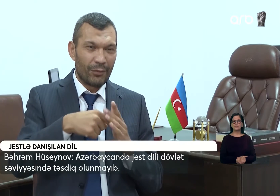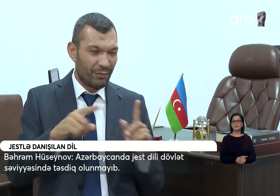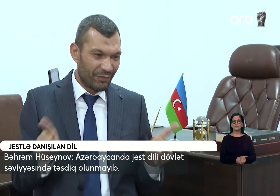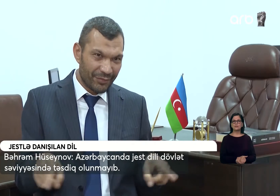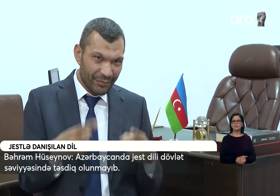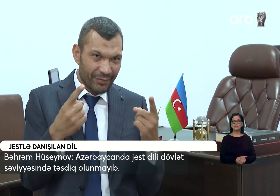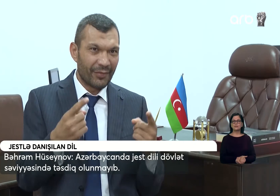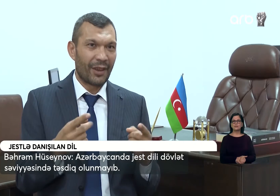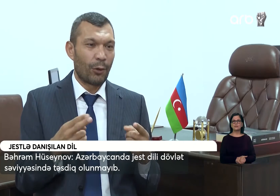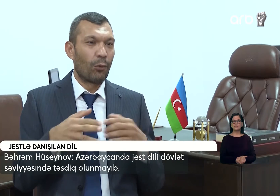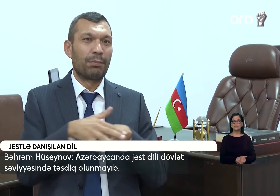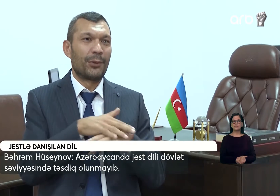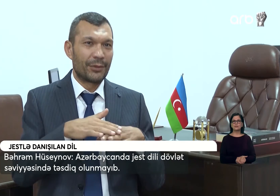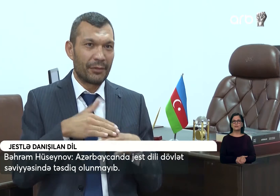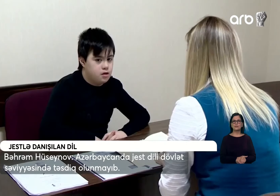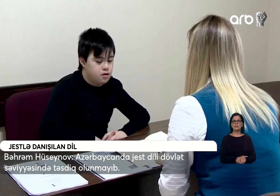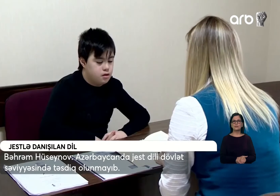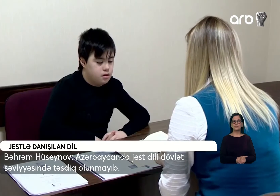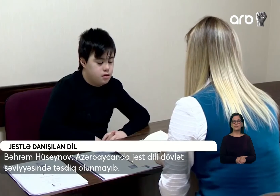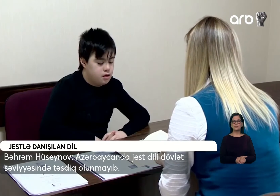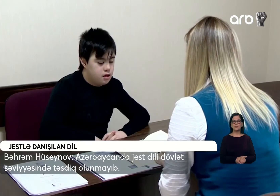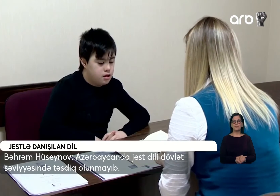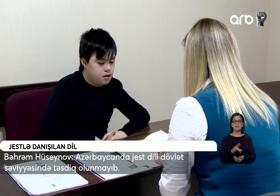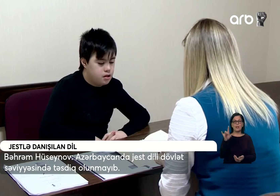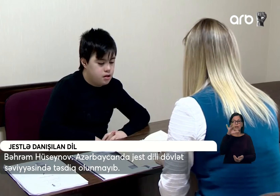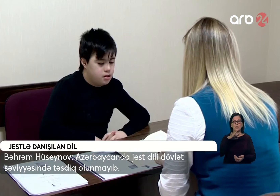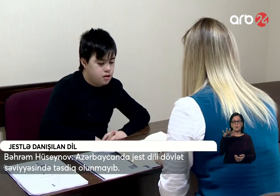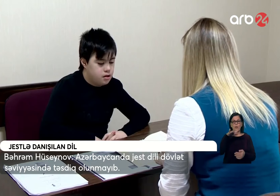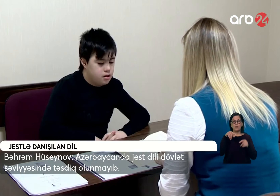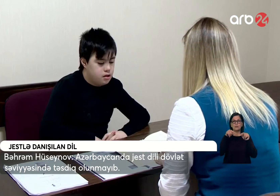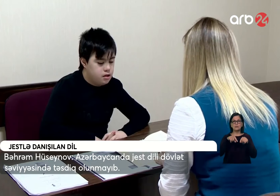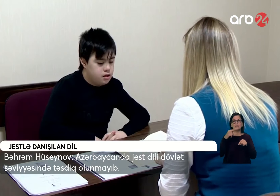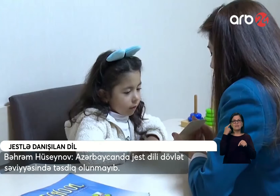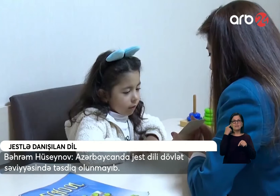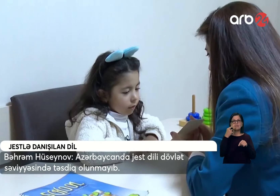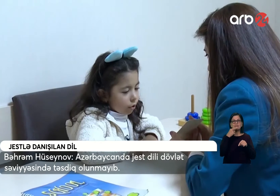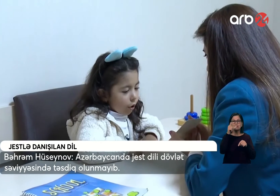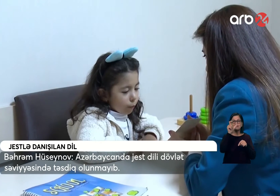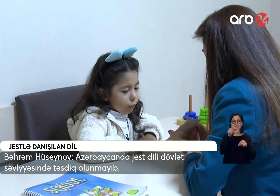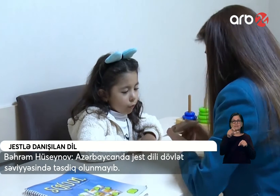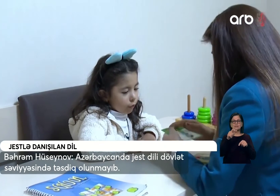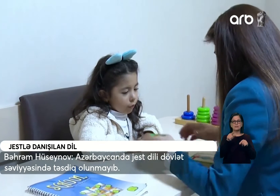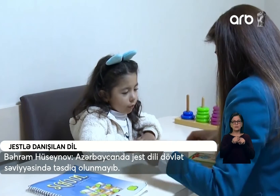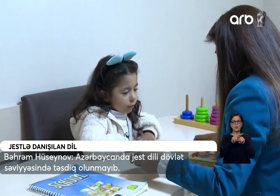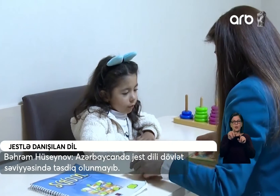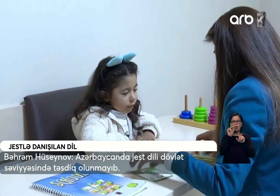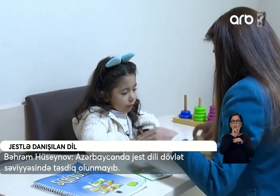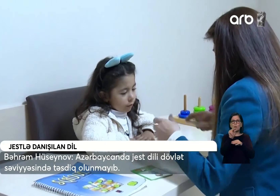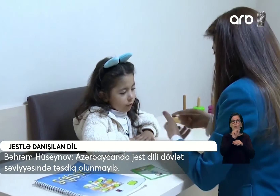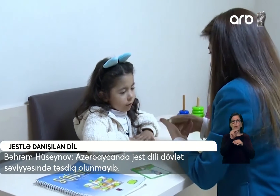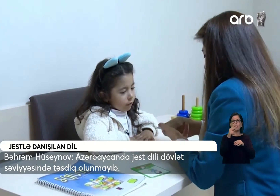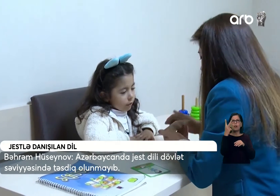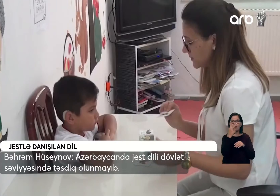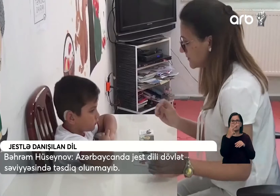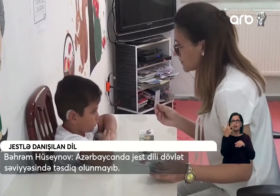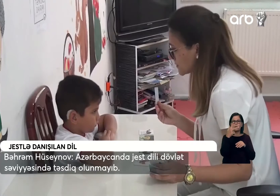surdo tərcüməçilərimizin kifayət qədər olmamasıdır. Respublika ərazisində eşitmə məhdudiyyətli şəxslərə inklüziv təhsil üçün 2 və 3